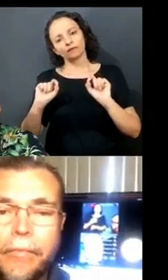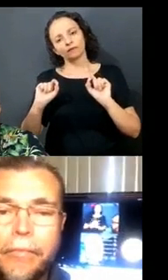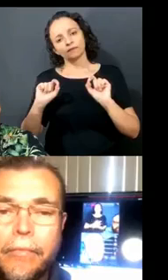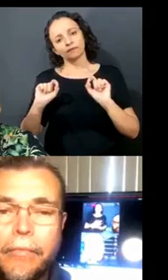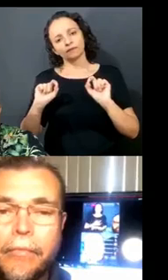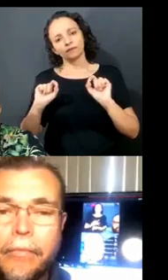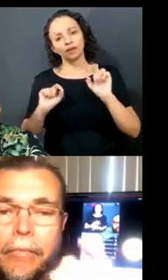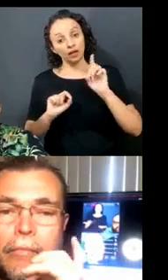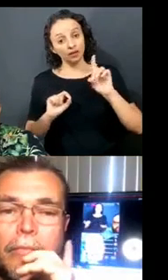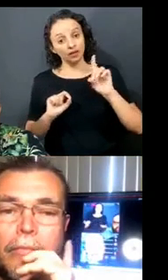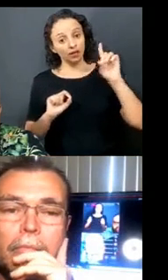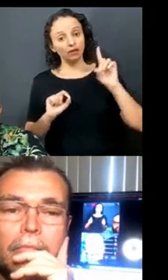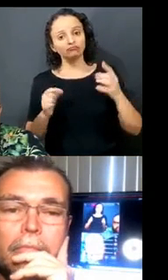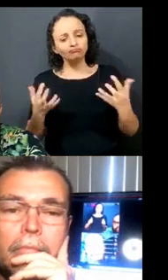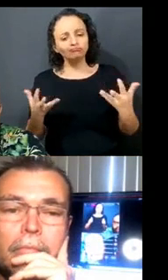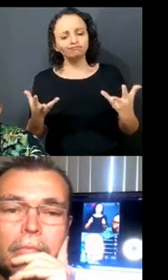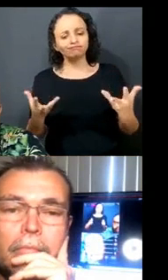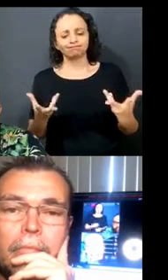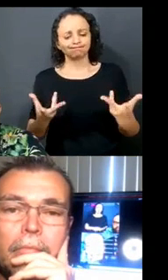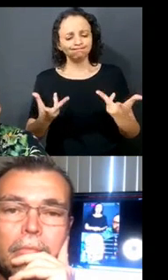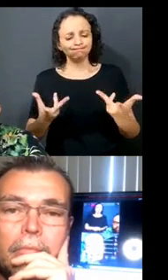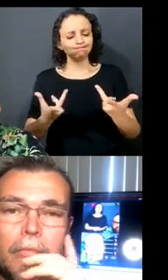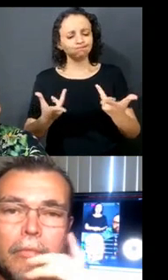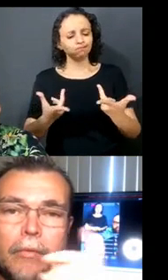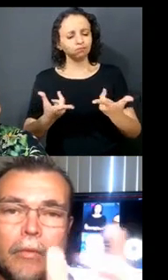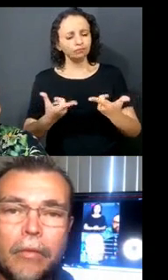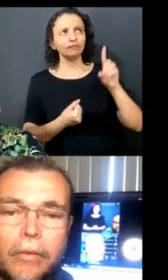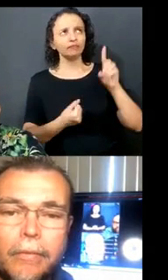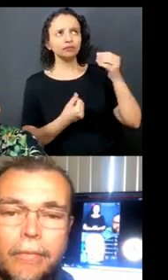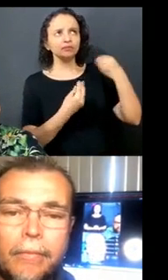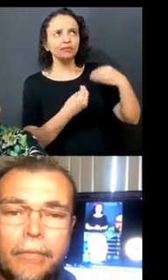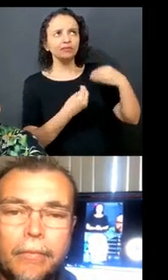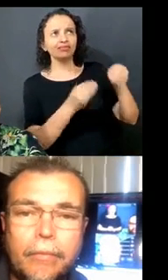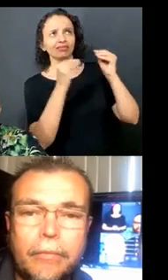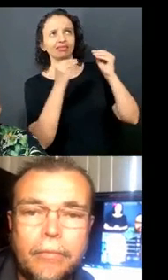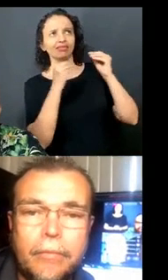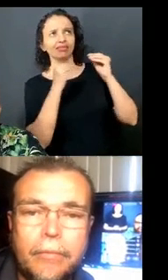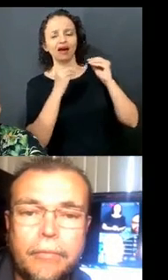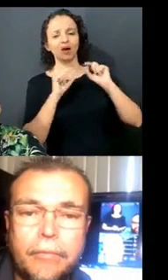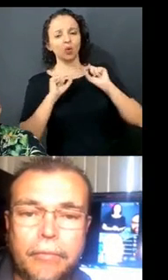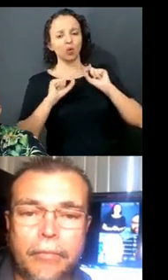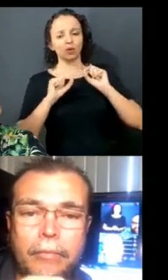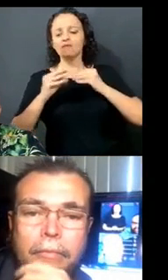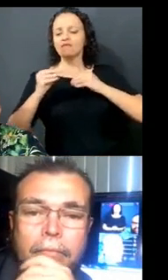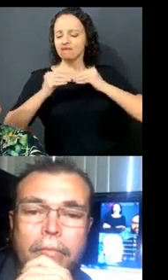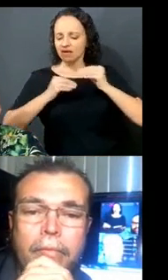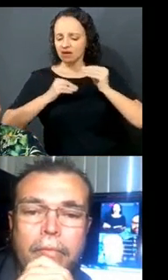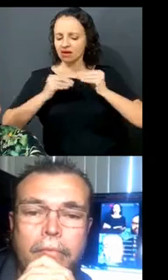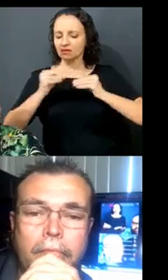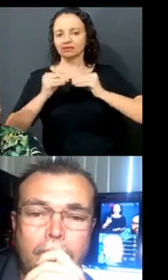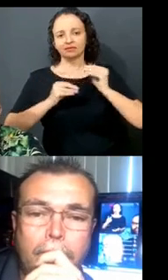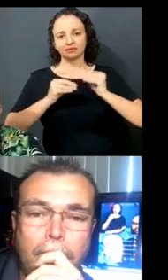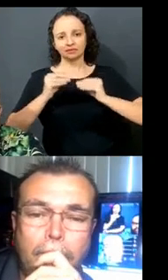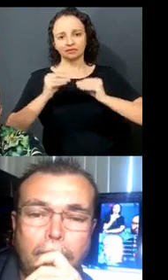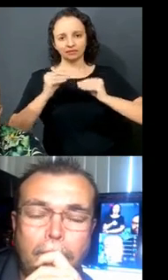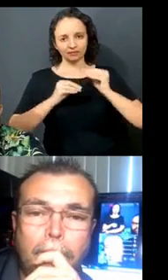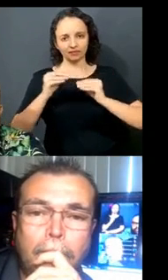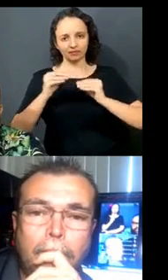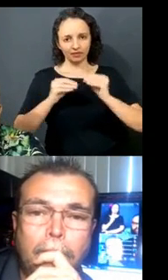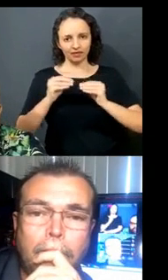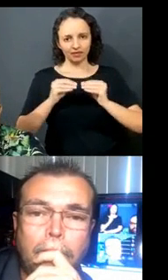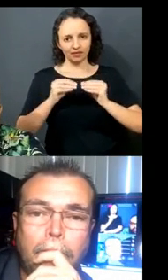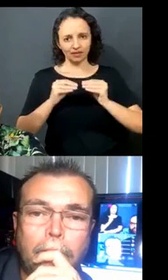tão maravilhoso que ele nos deixou a capacidade de uma flexibilização muito grande. Não estou falando